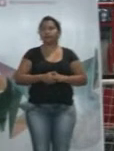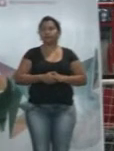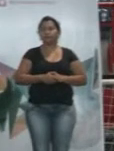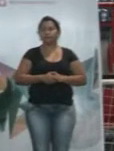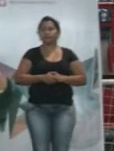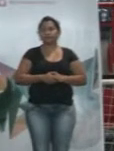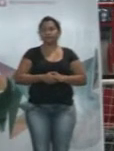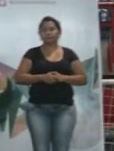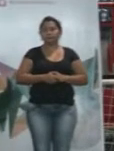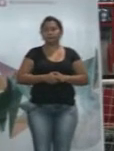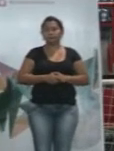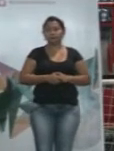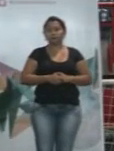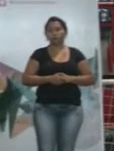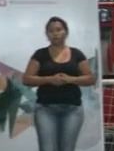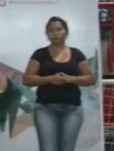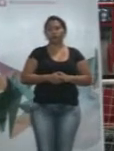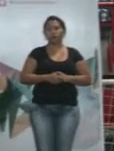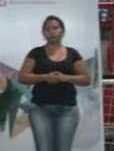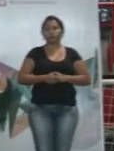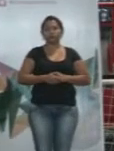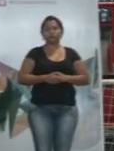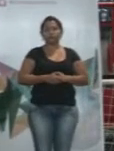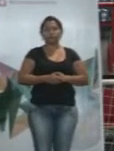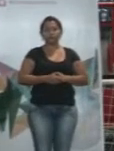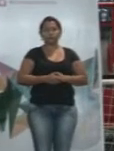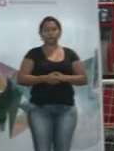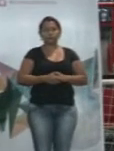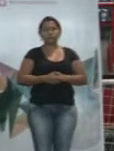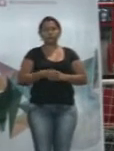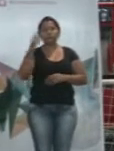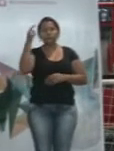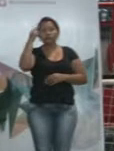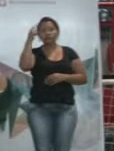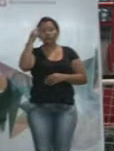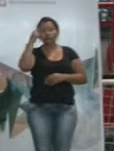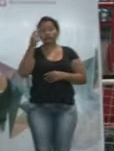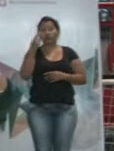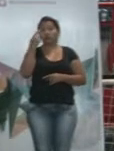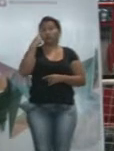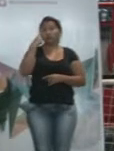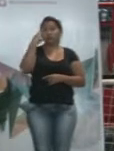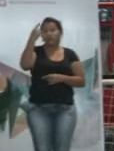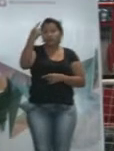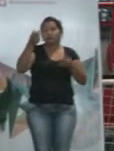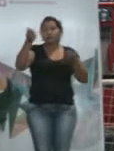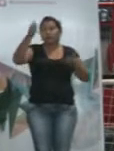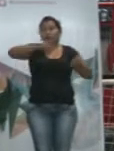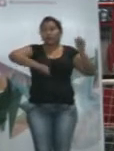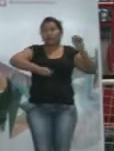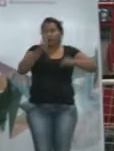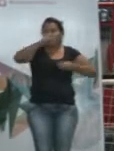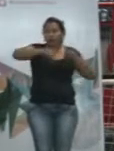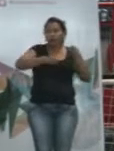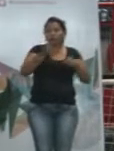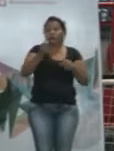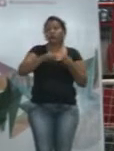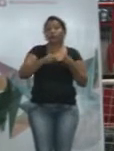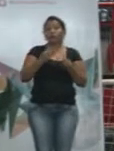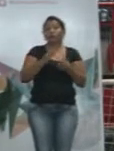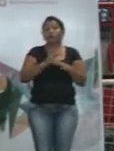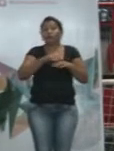os álcools seja o mesmo. Dessa forma, do ponto de vista econômico, é mais vantajoso utilizar o item